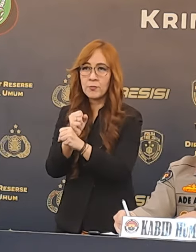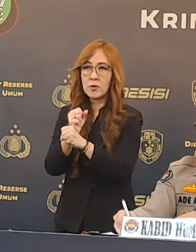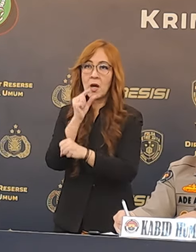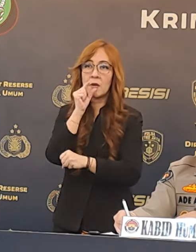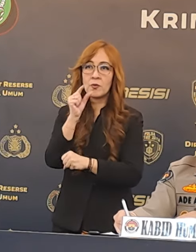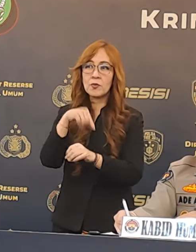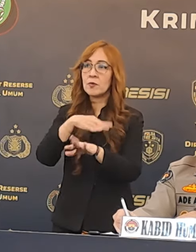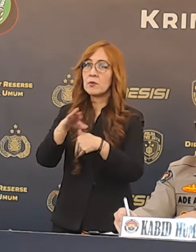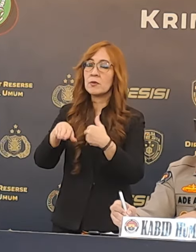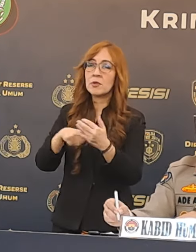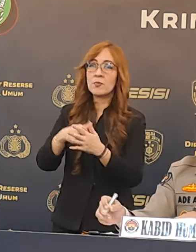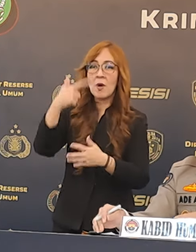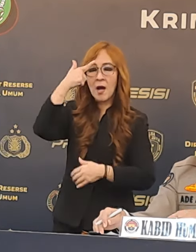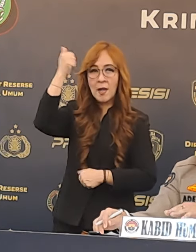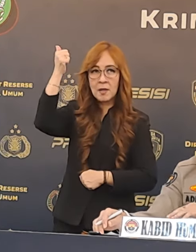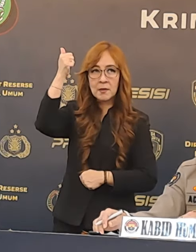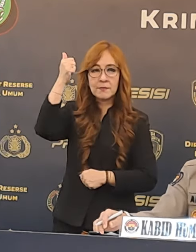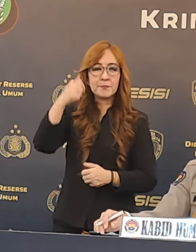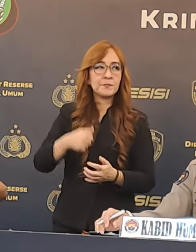para ahli.